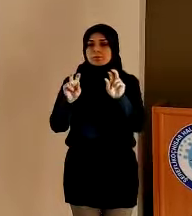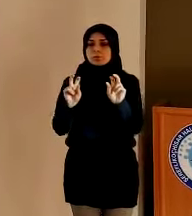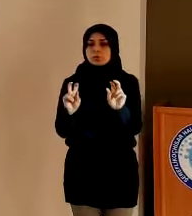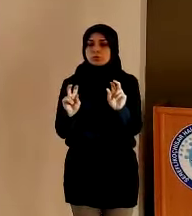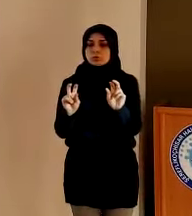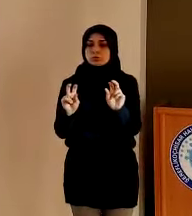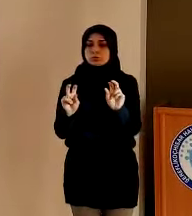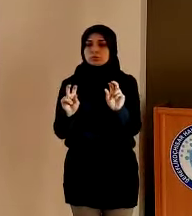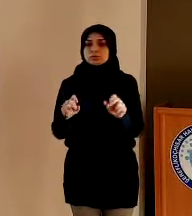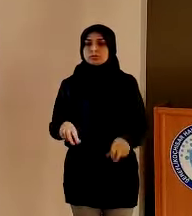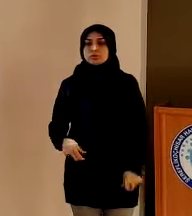koltuk,